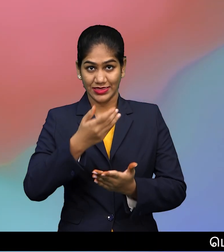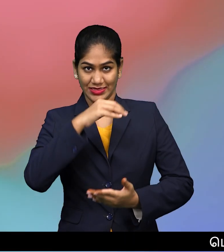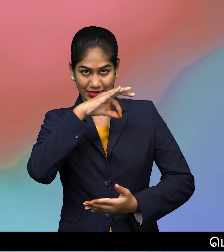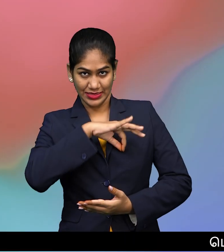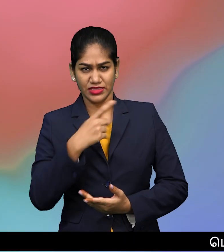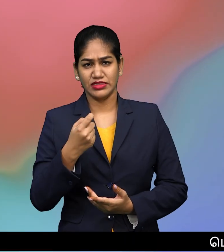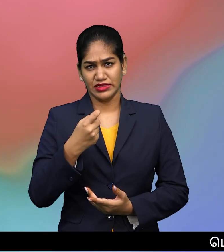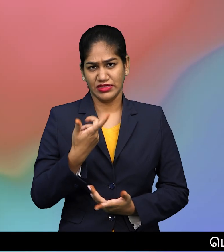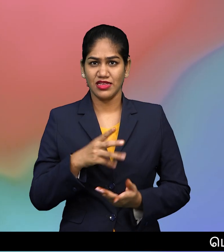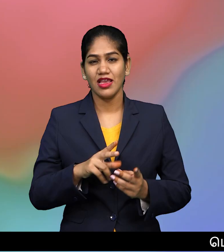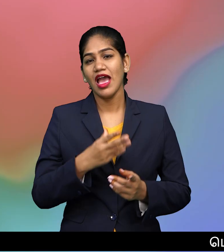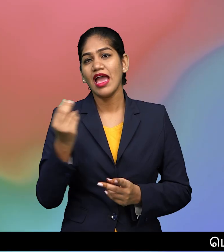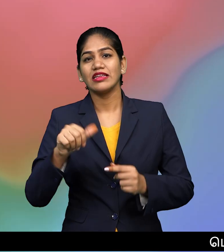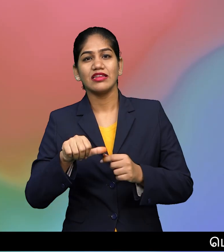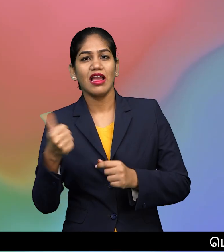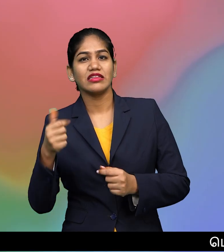பொது வசதிகள்,